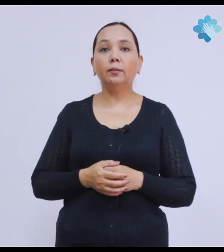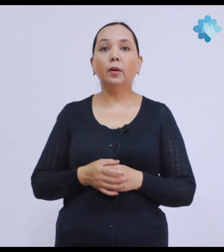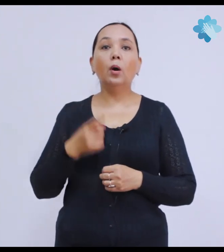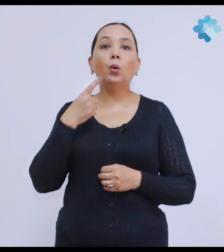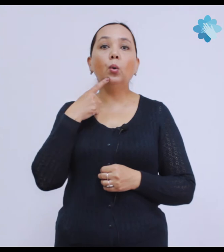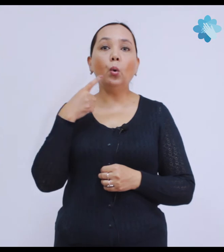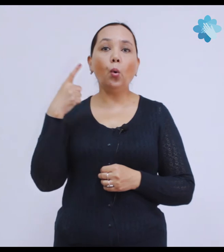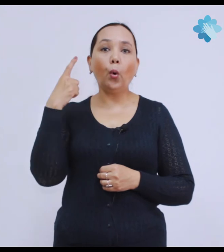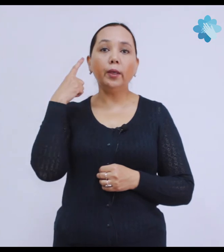глухой